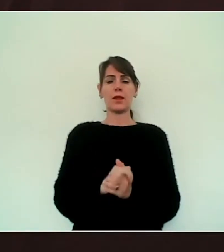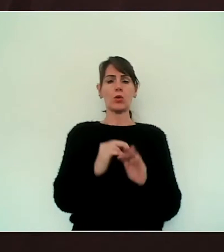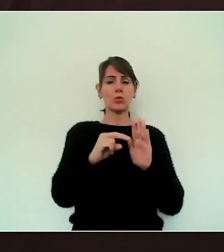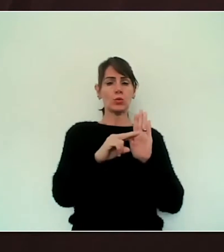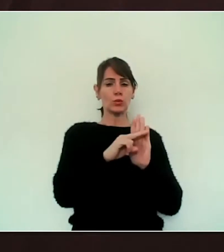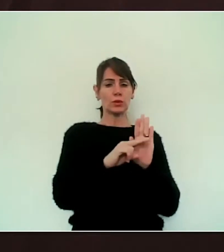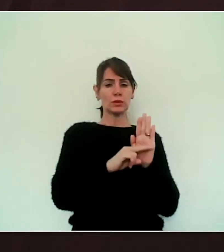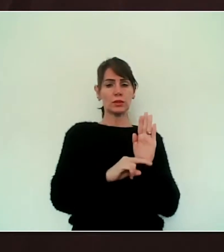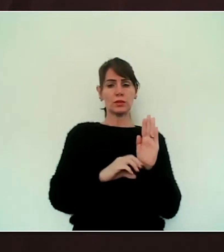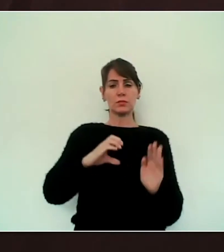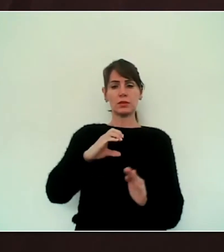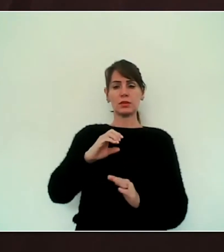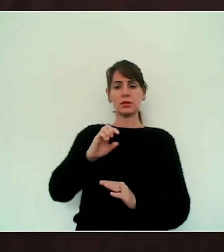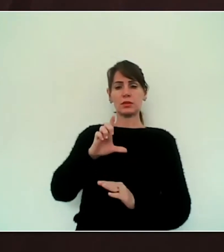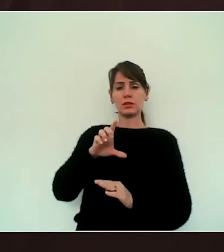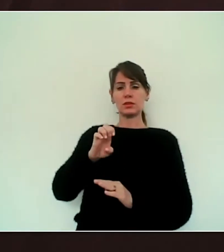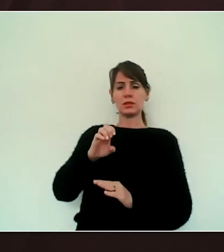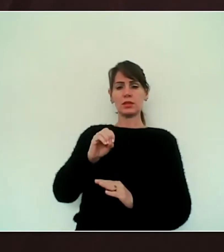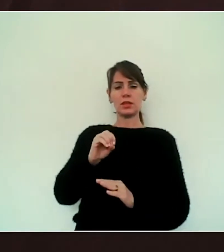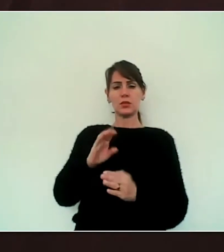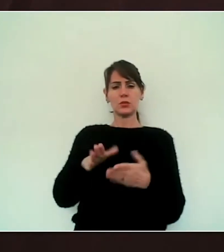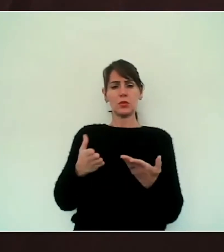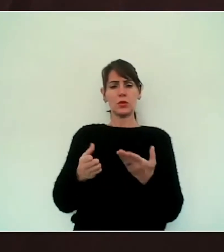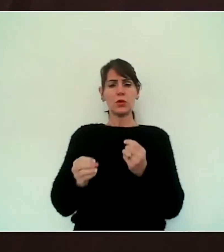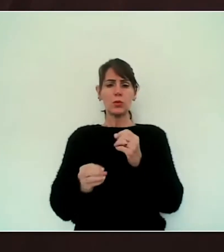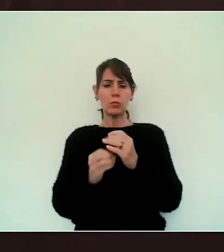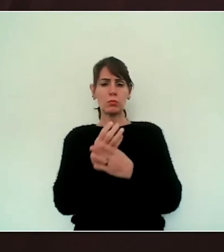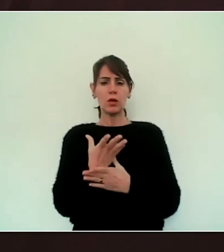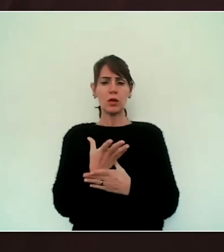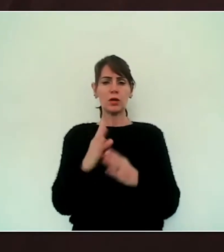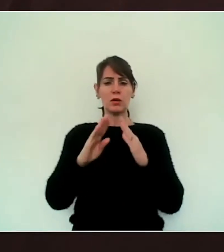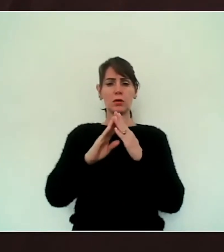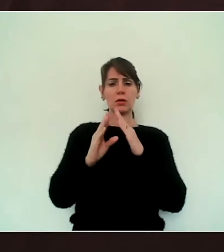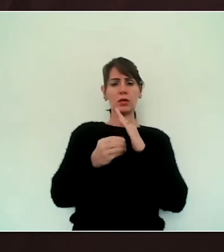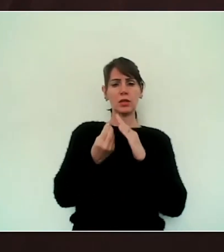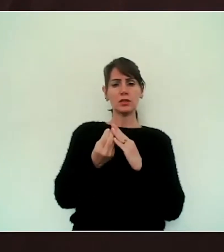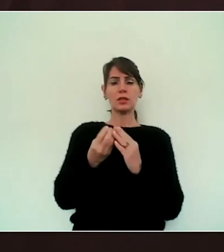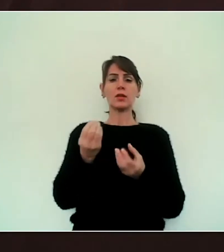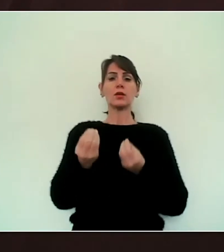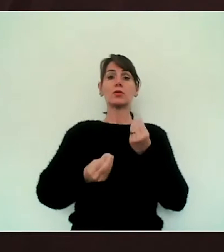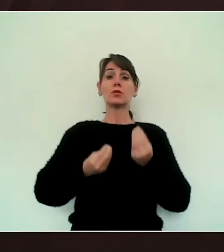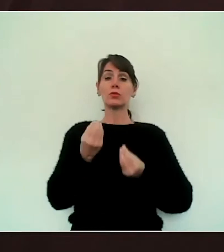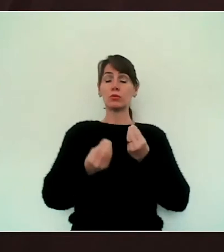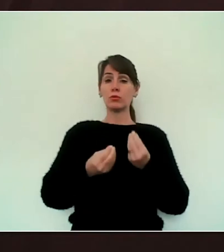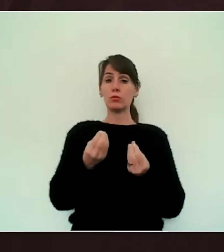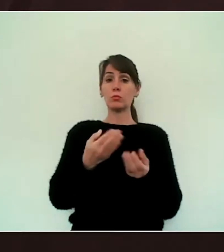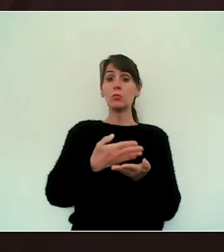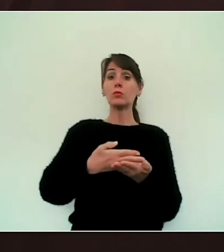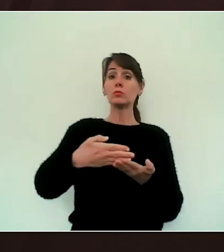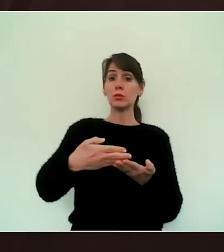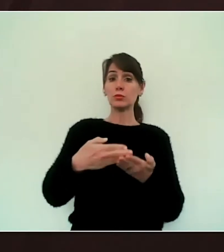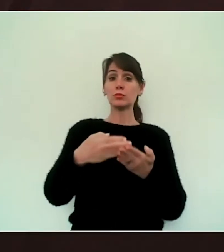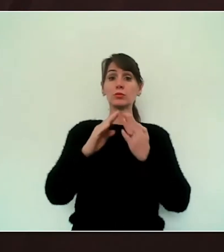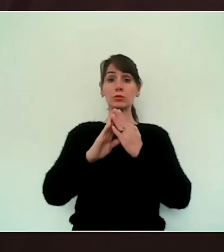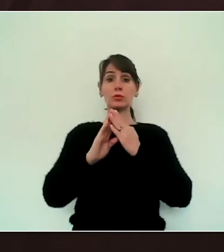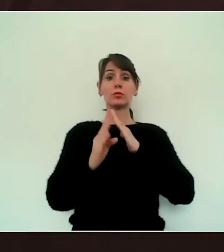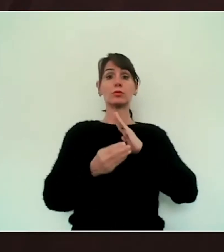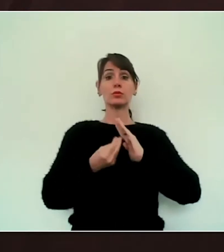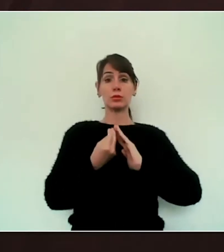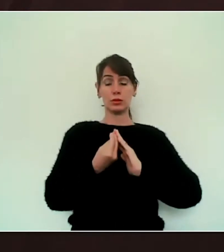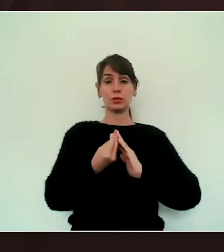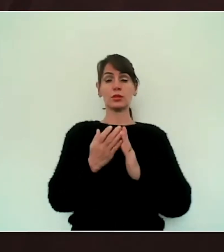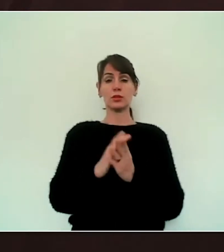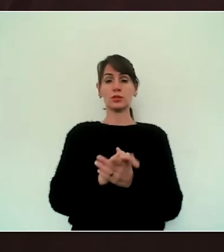como se constituiu, quando se constituiu na igreja? A constituição e caráter da igreja